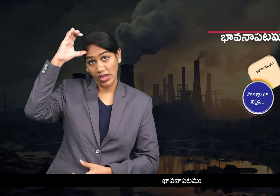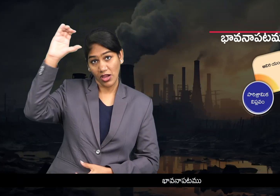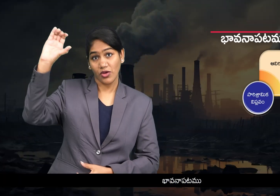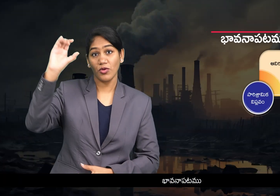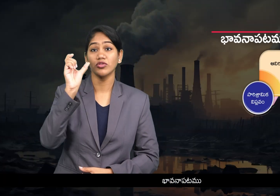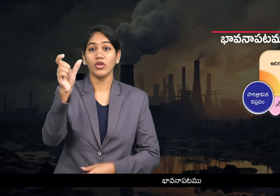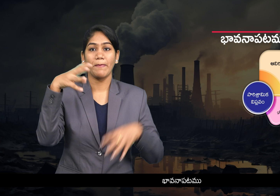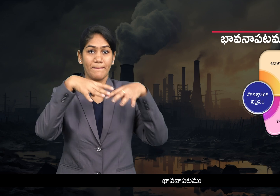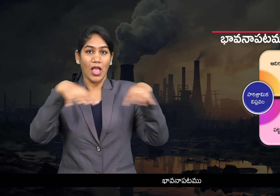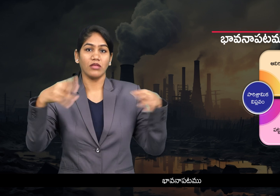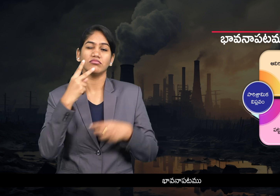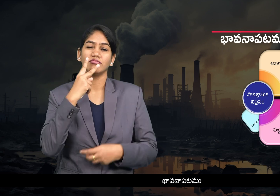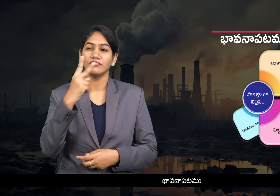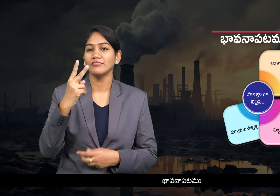భావనాపటం.